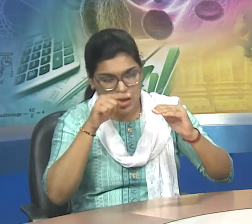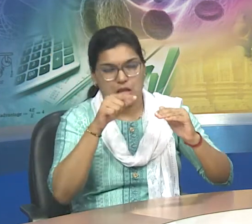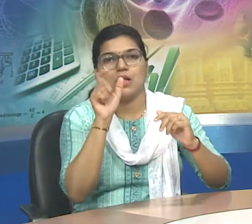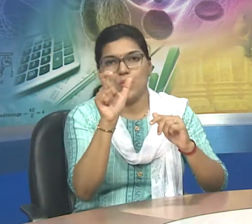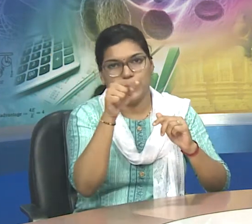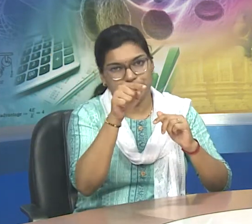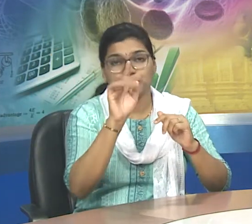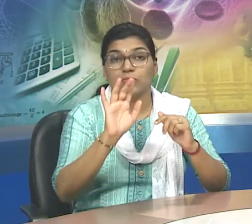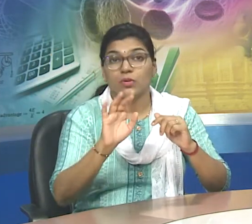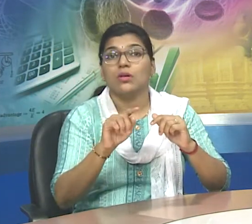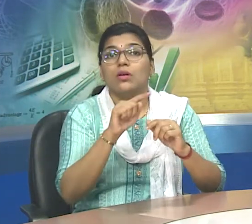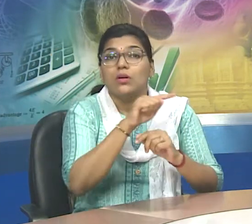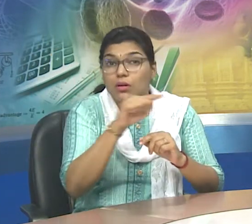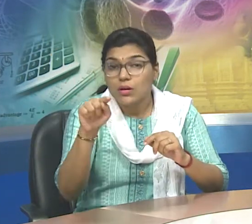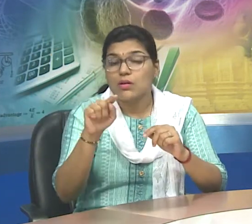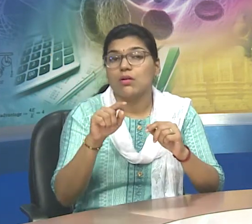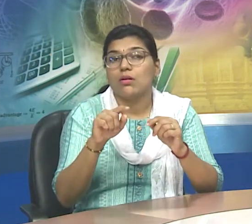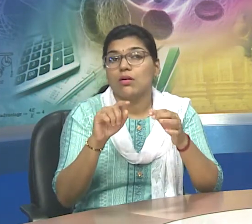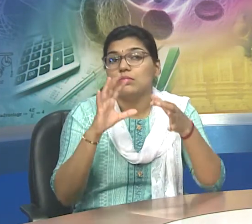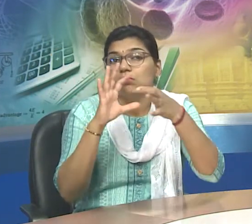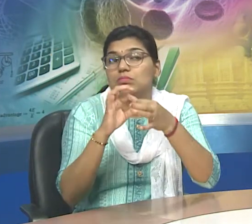जैसे भाई बहन, कज़िन, उनकी बात की गई है।